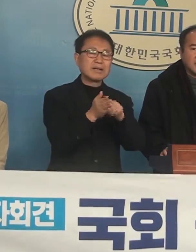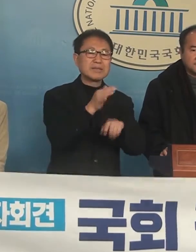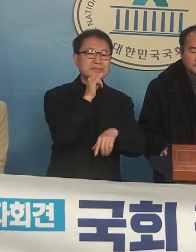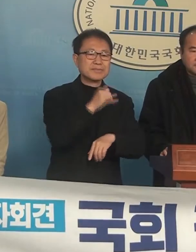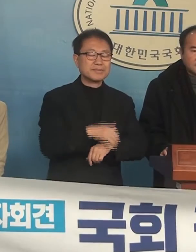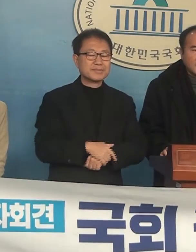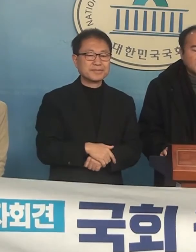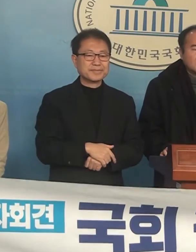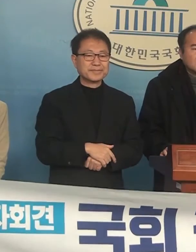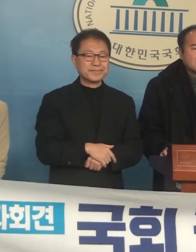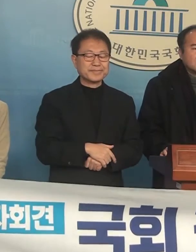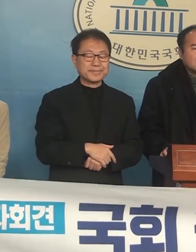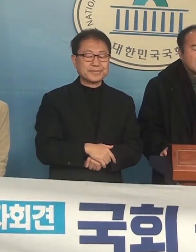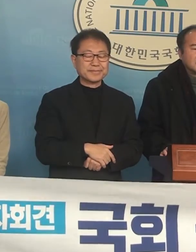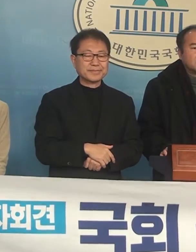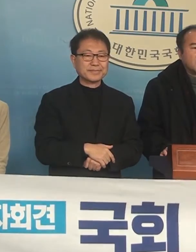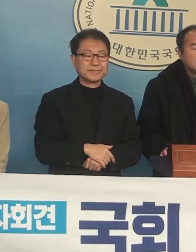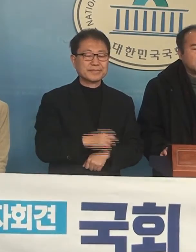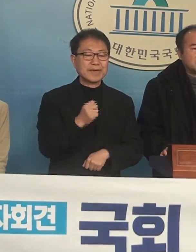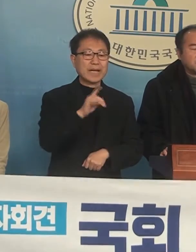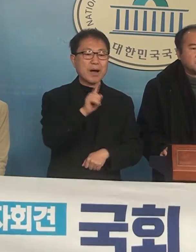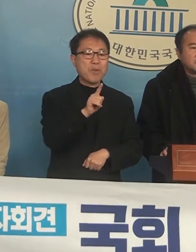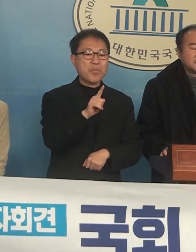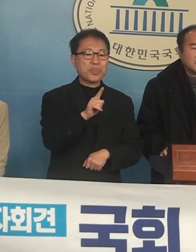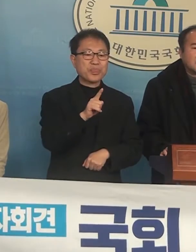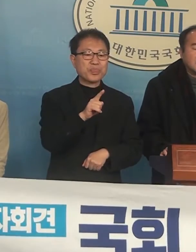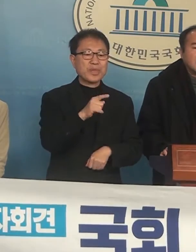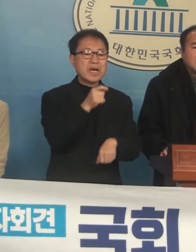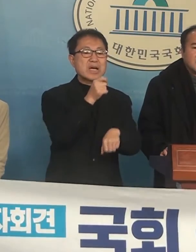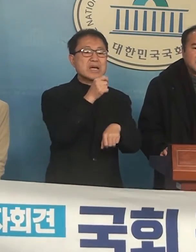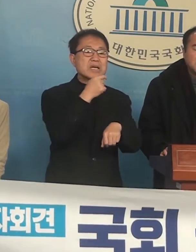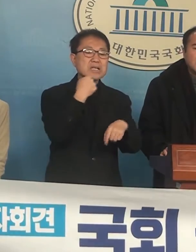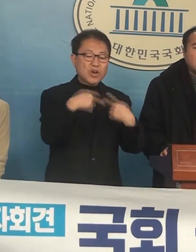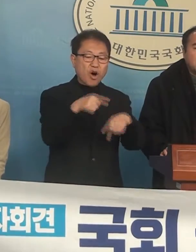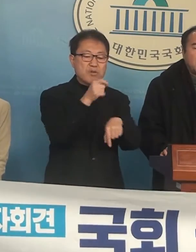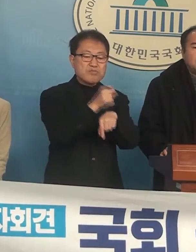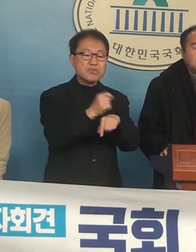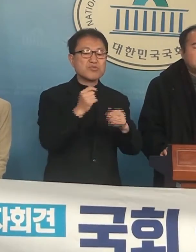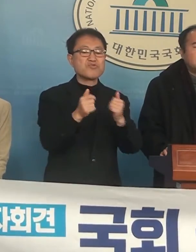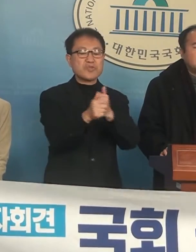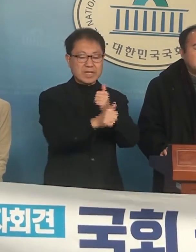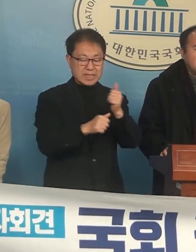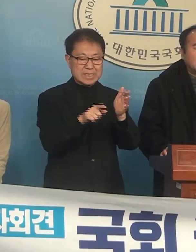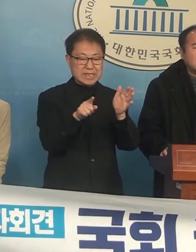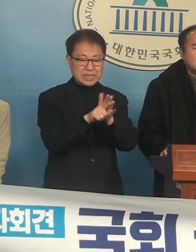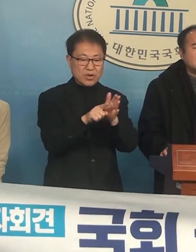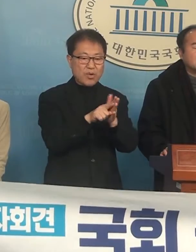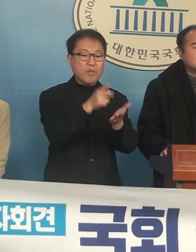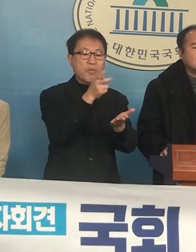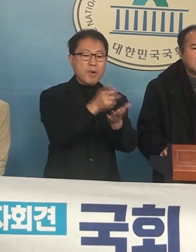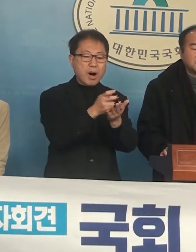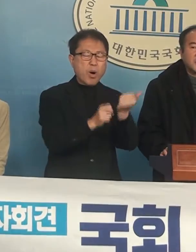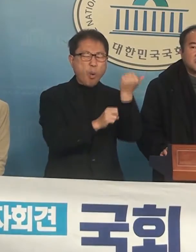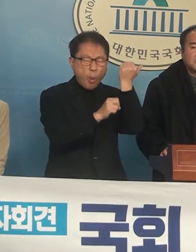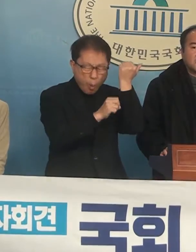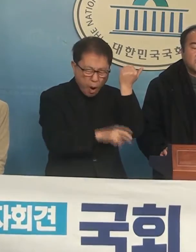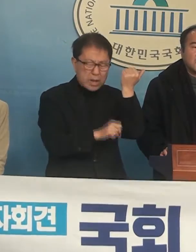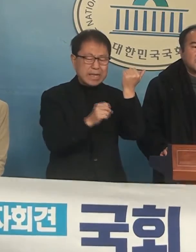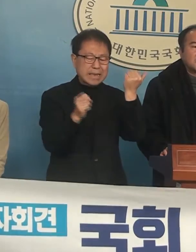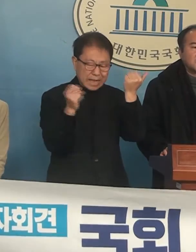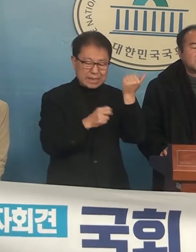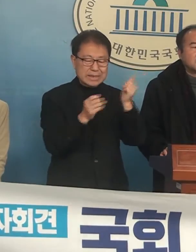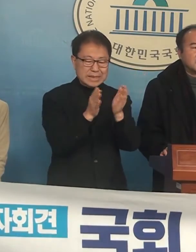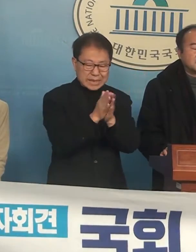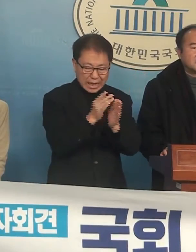생각을 합니다. 다시 한번 오늘 정무위에서 이 신용정보법 법안을 원점에서 재검토하는